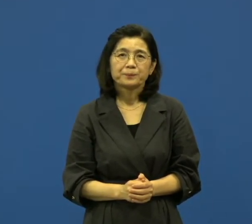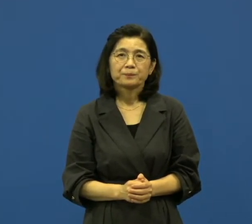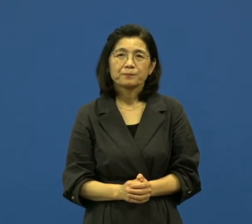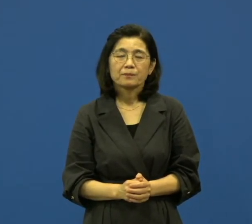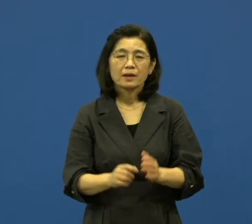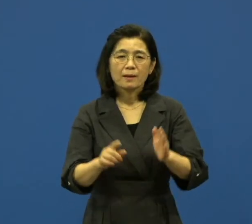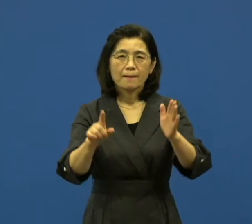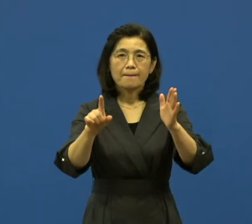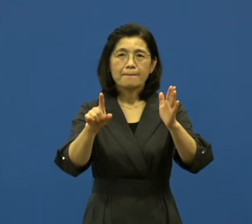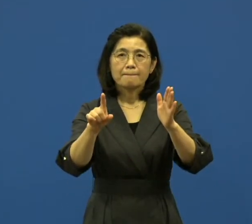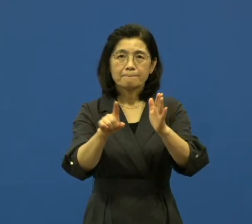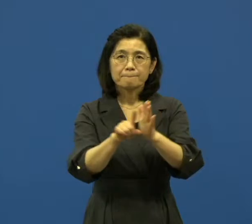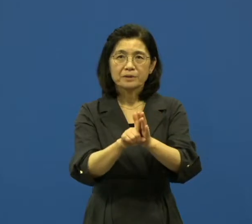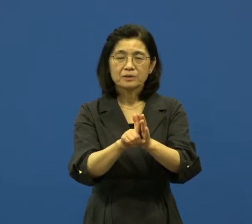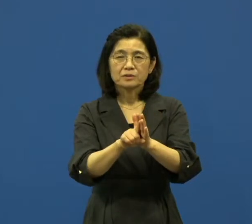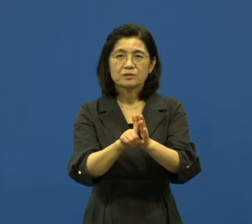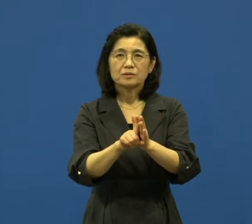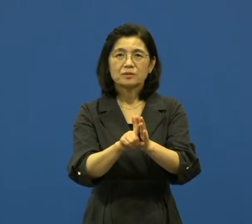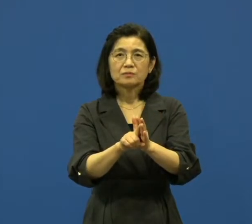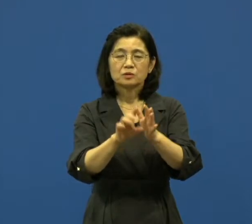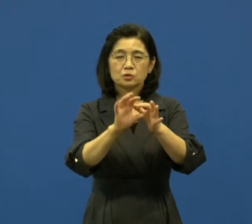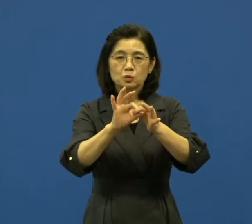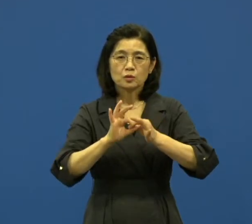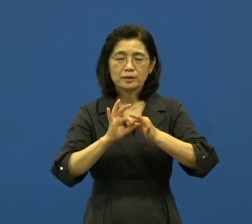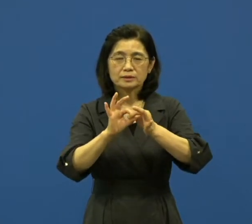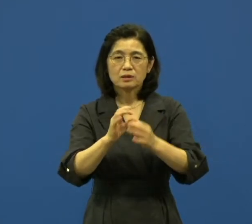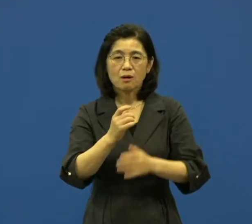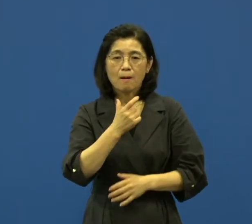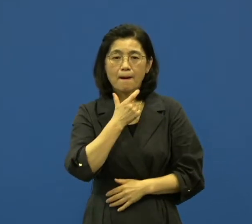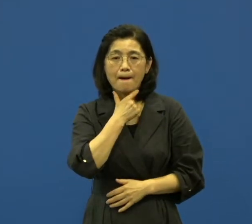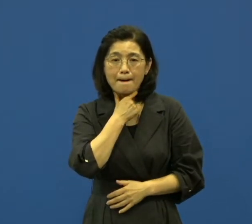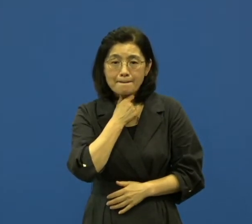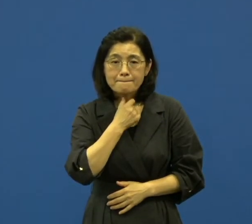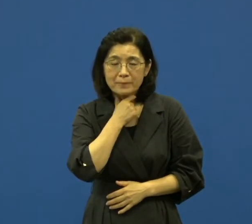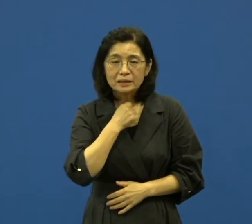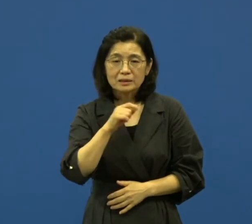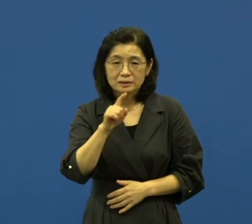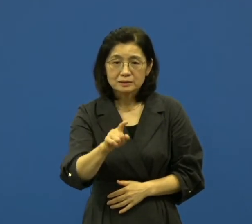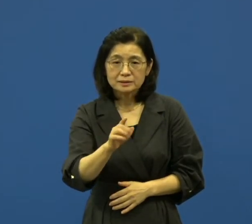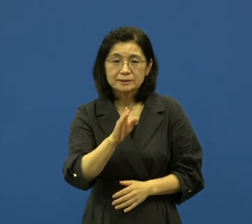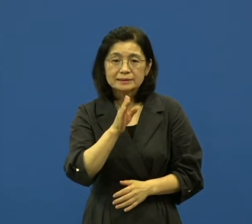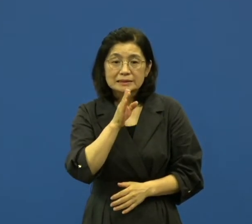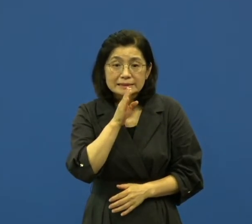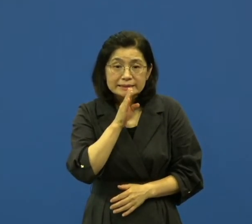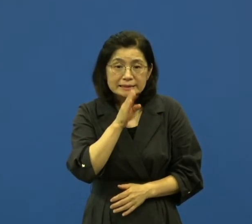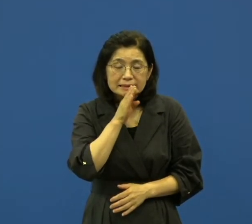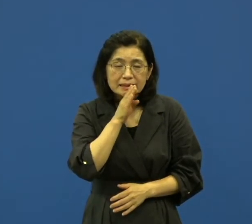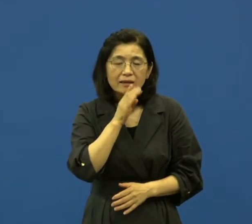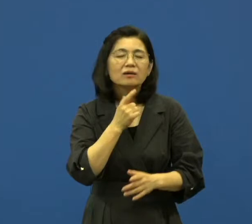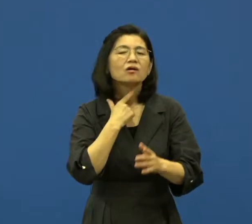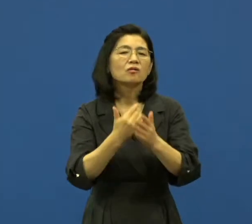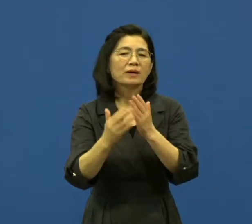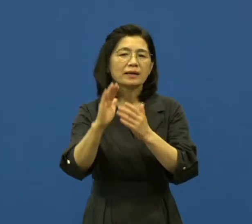그래서 믿음으로 바라는 것은 곧 현실로 경험하게 될 것을 믿는 것입니다. 믿음은 결코 구름